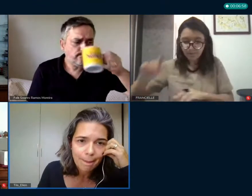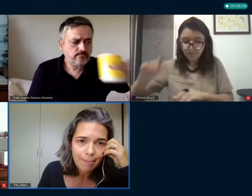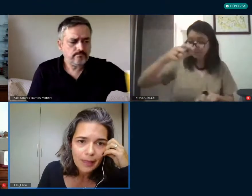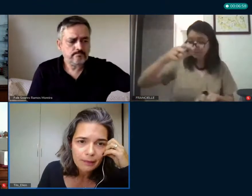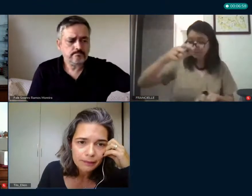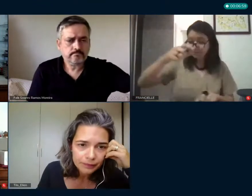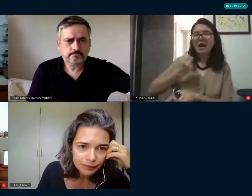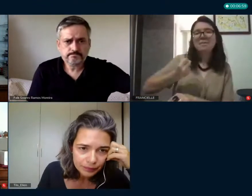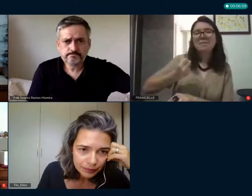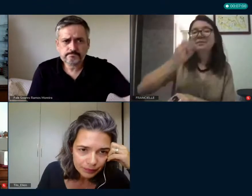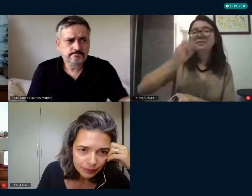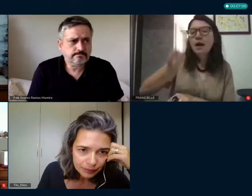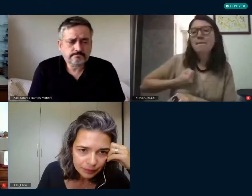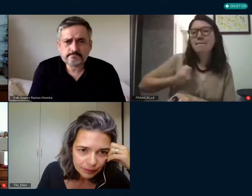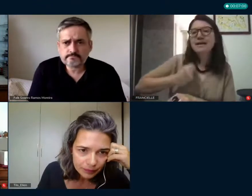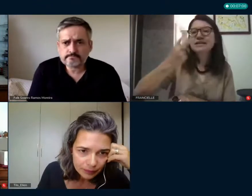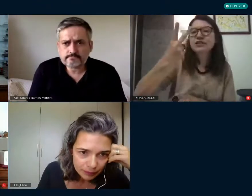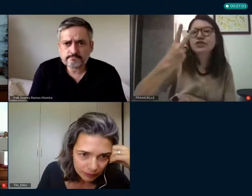histórico.